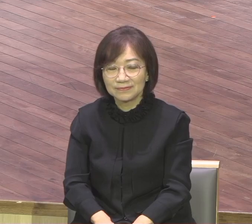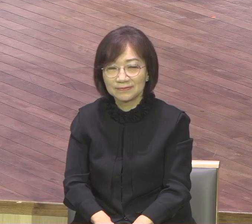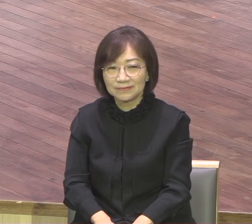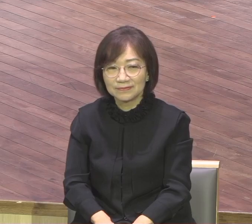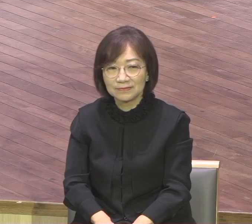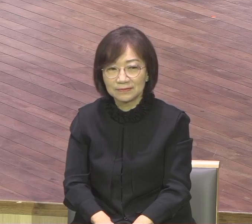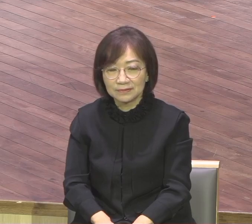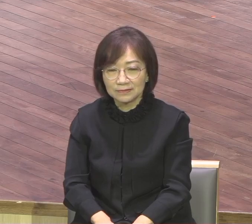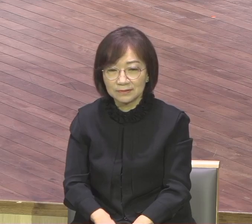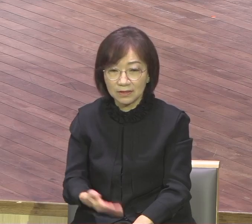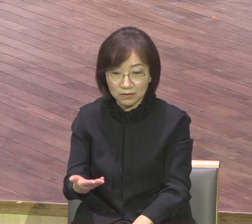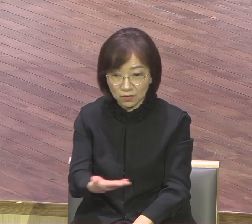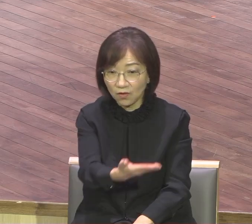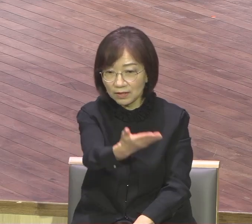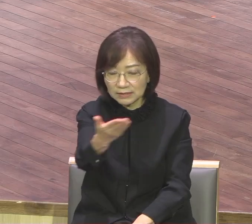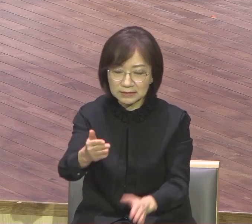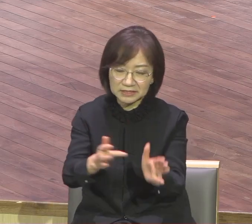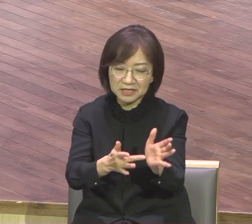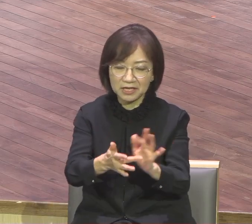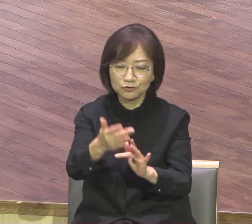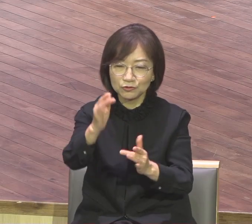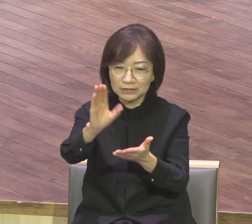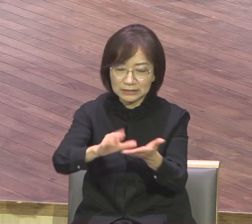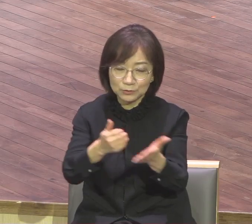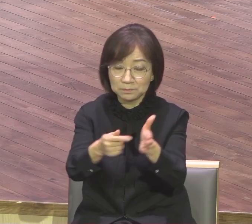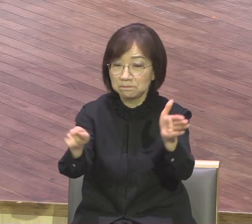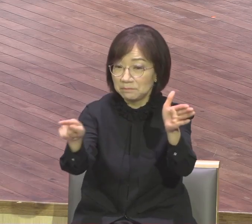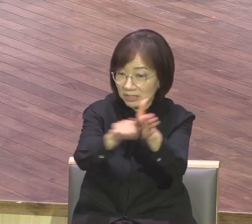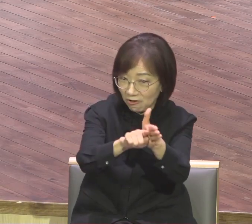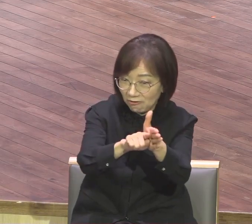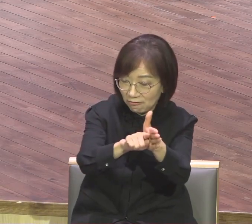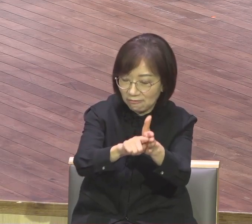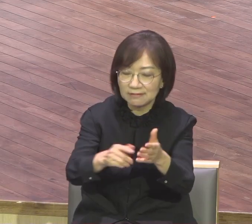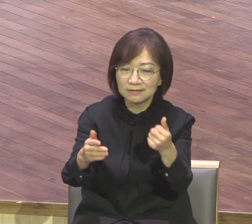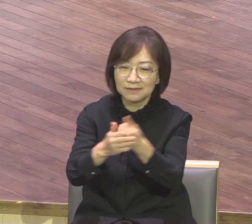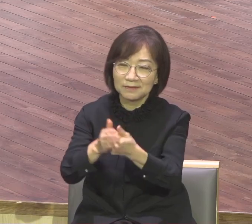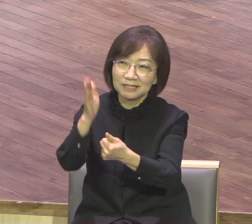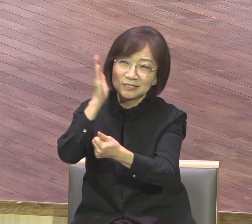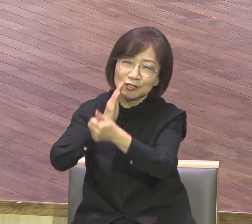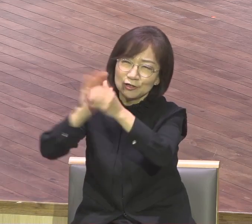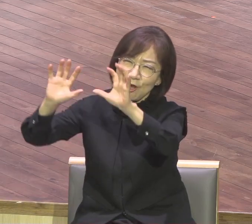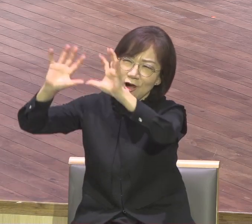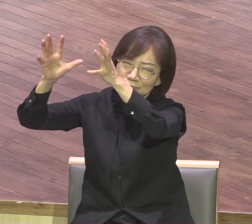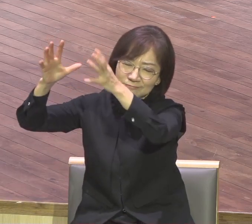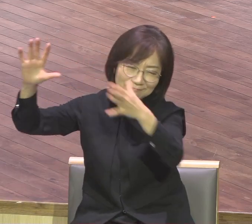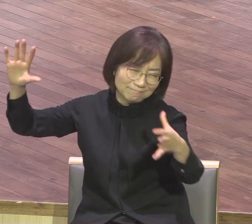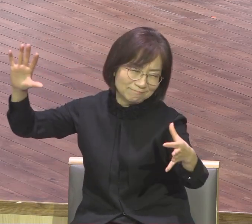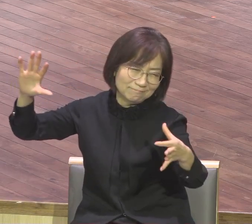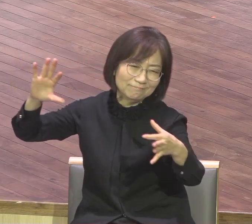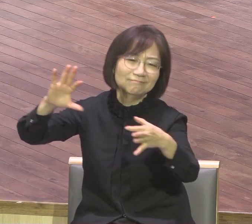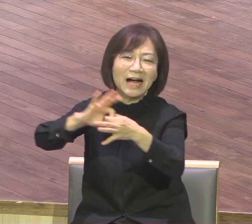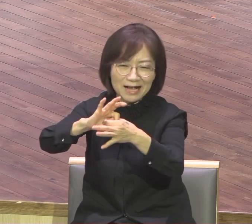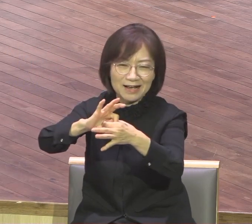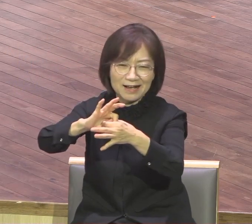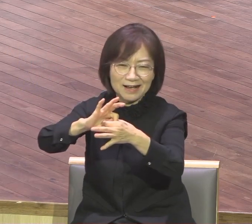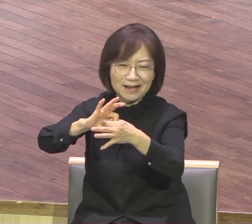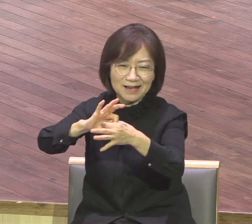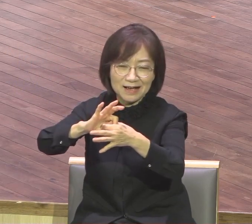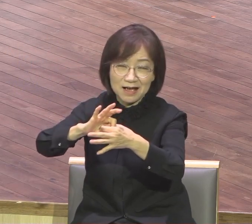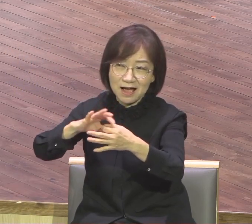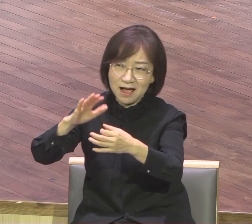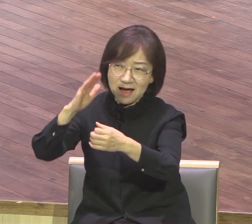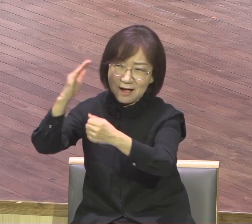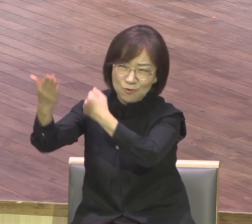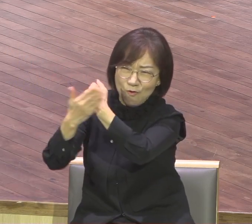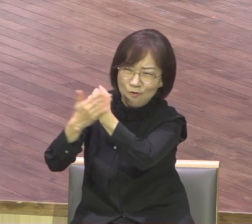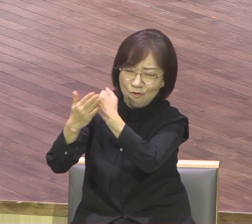믿는 너희들은 천국 배경을 가진 자들이다. 그렇게 말씀했어요. Ustedes son los que tienen el trasfondo del reino del cielo,